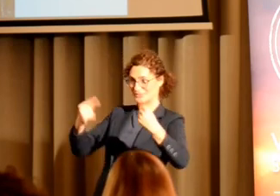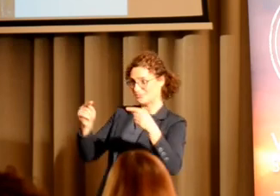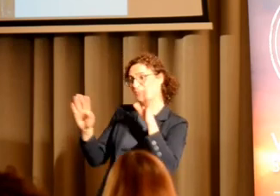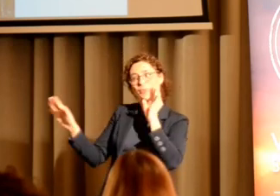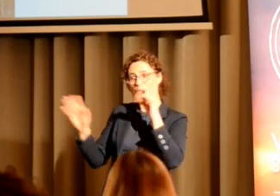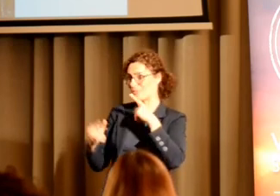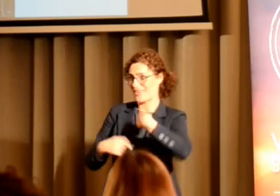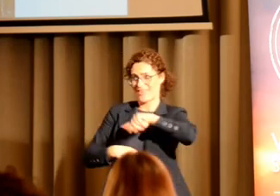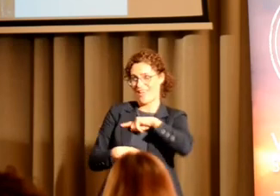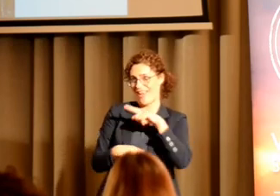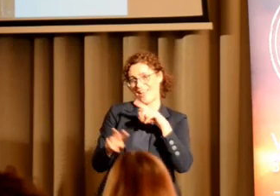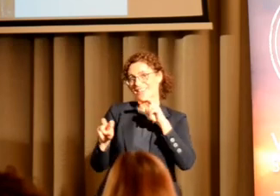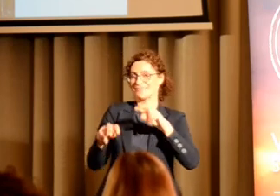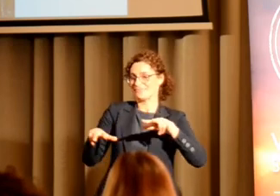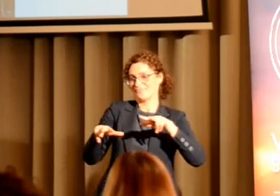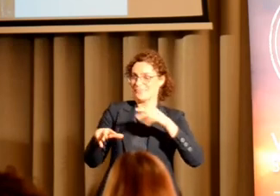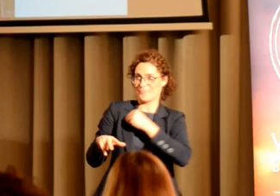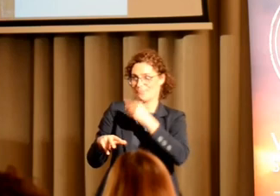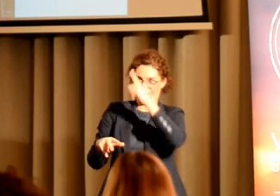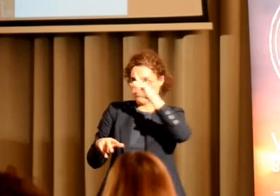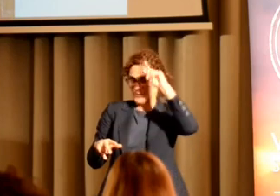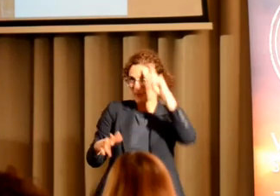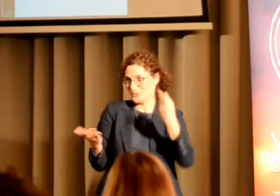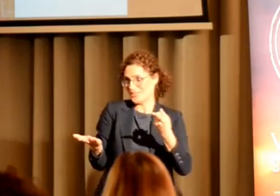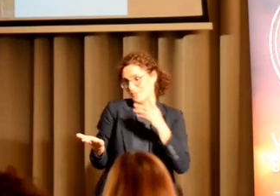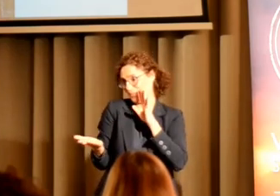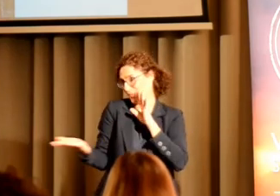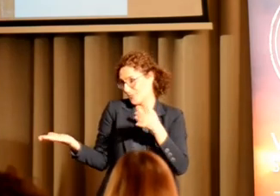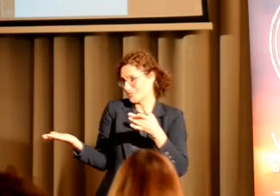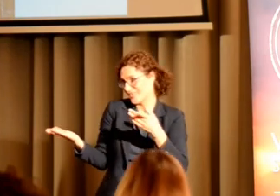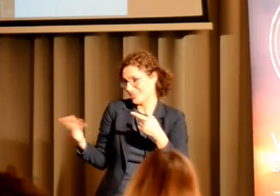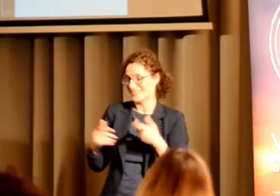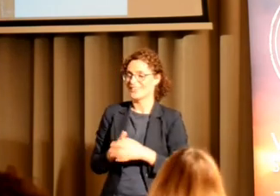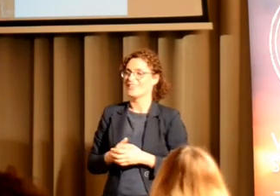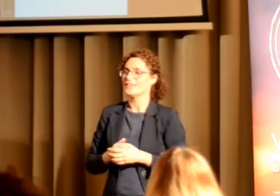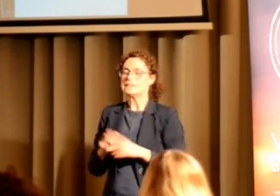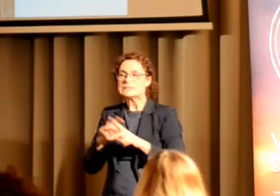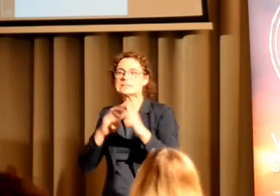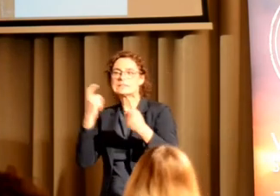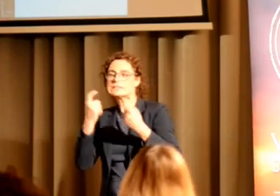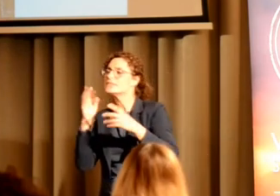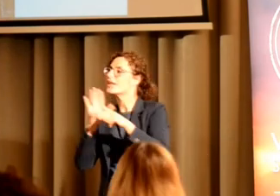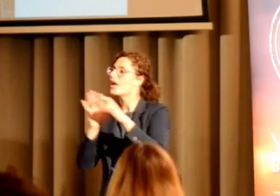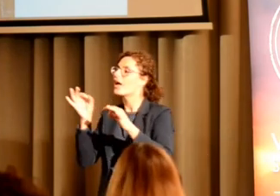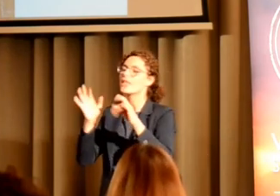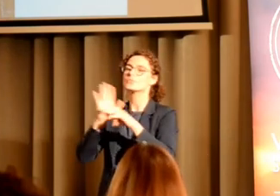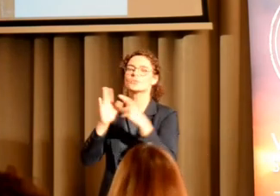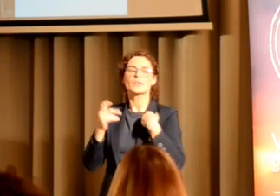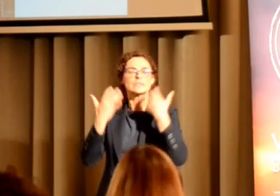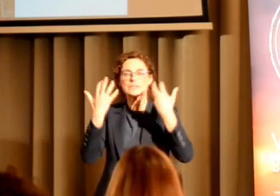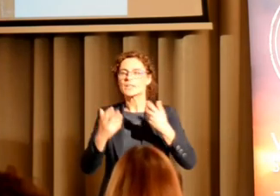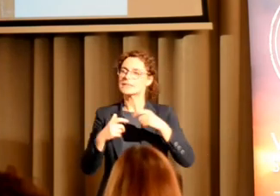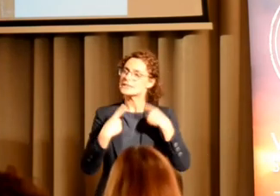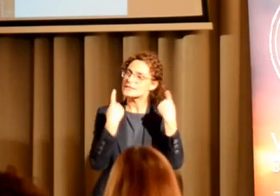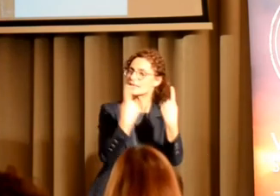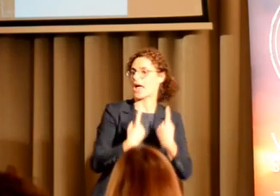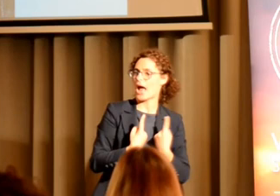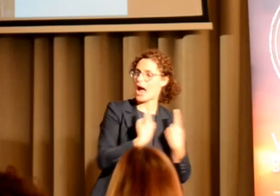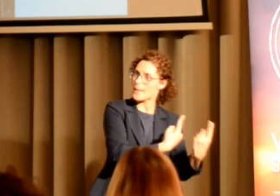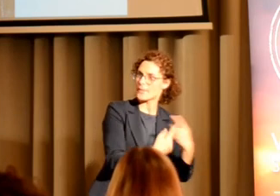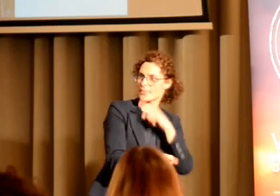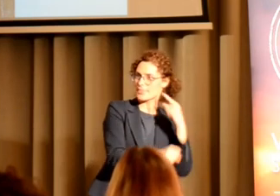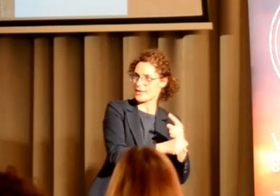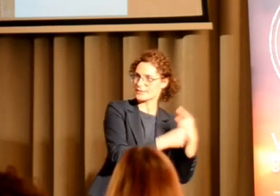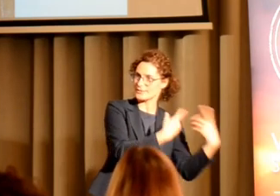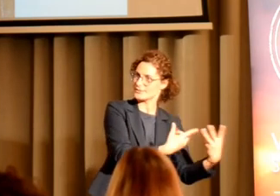też jak nam przypomina to układy nasze rodzinne, prawda? I zaczynają sobie myśleć, ach, ale byłoby super tak na własną łapę